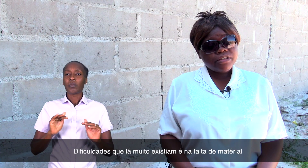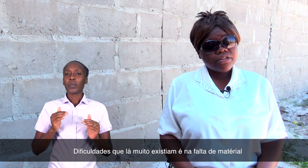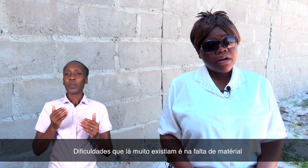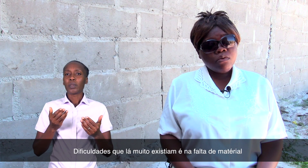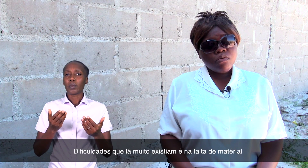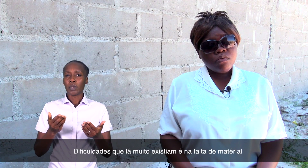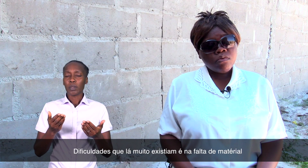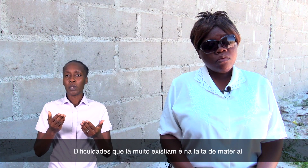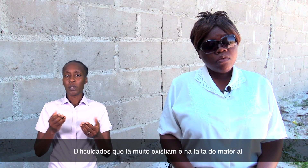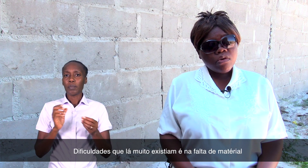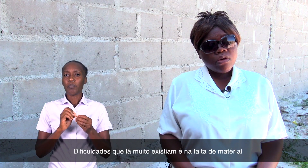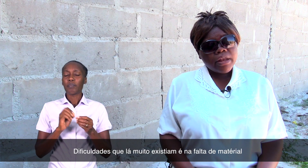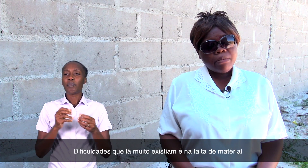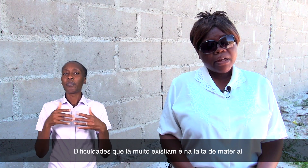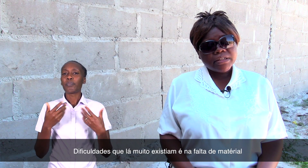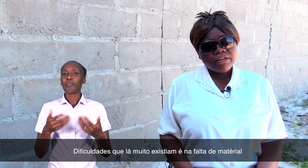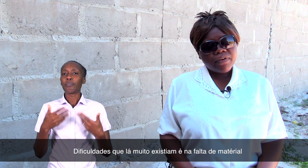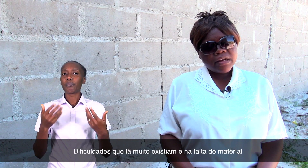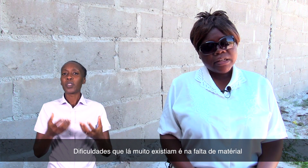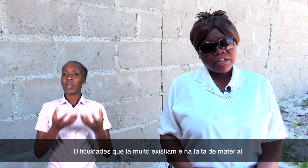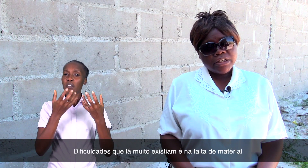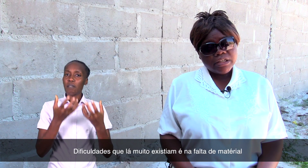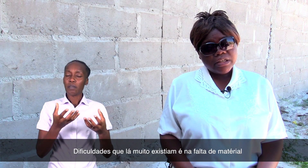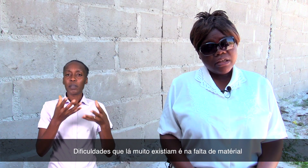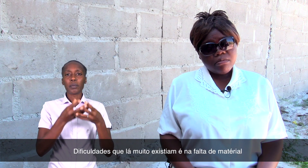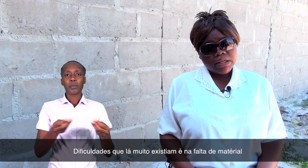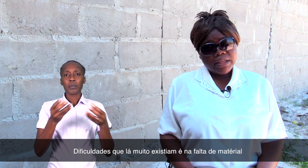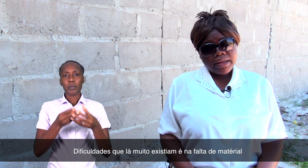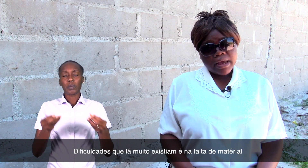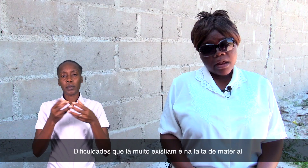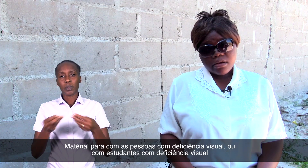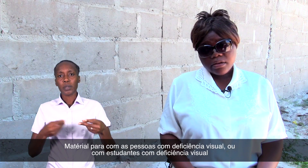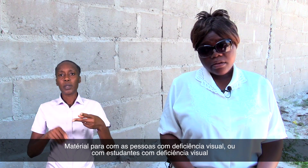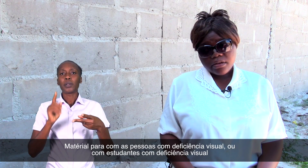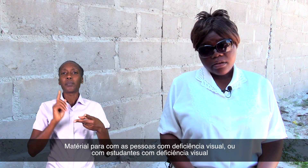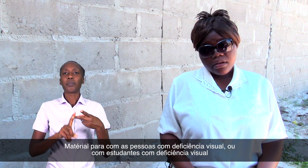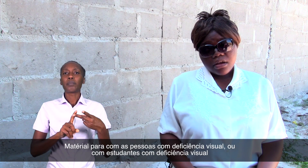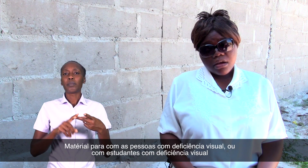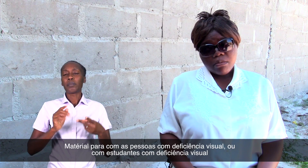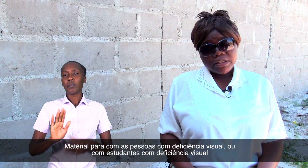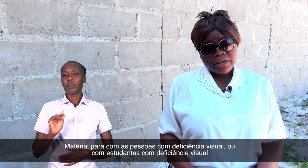existe é na parte de falta de material